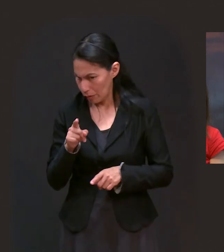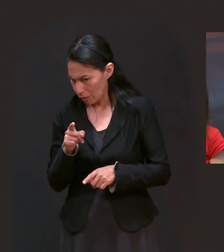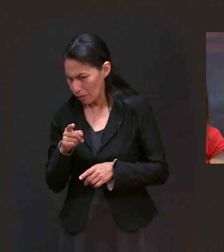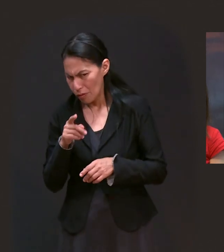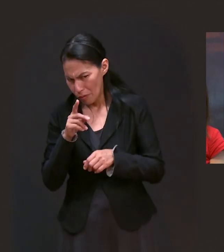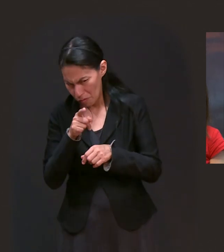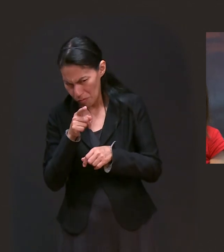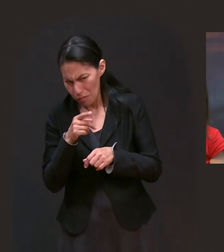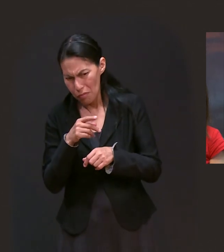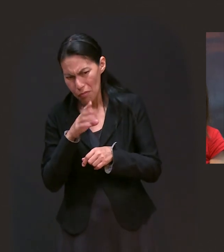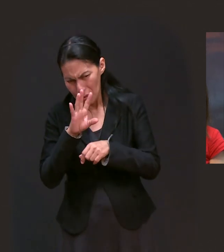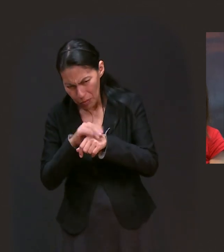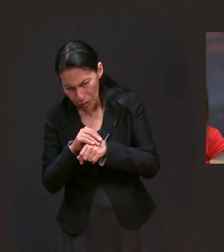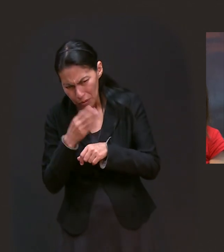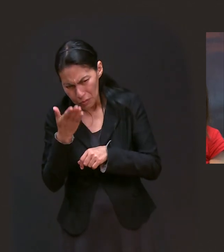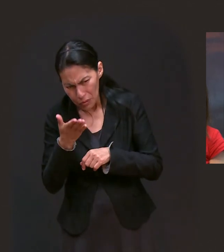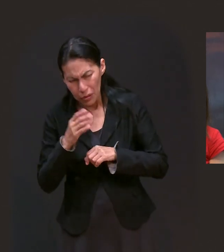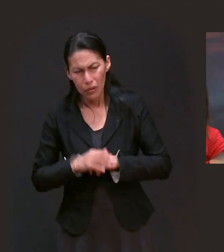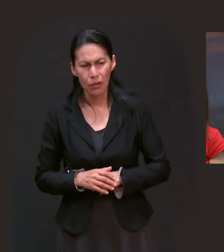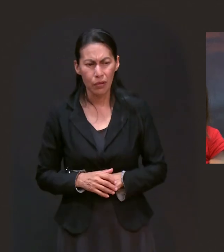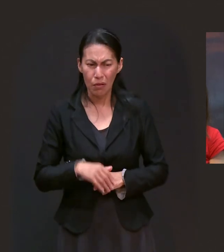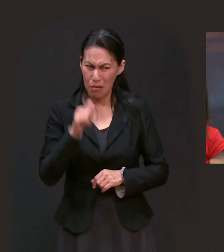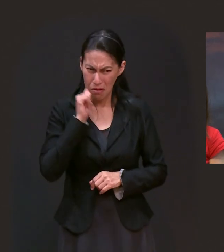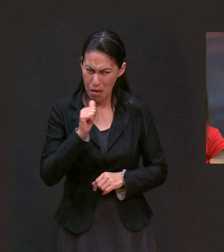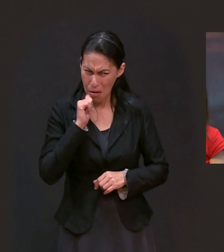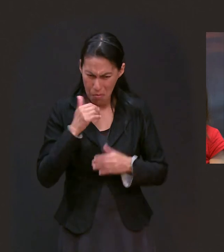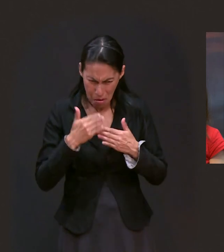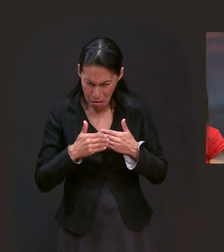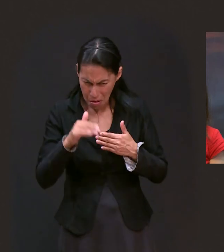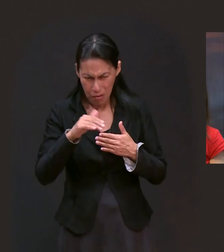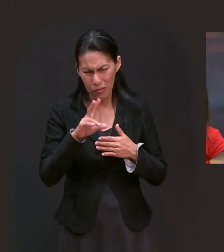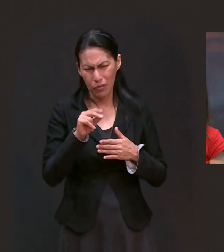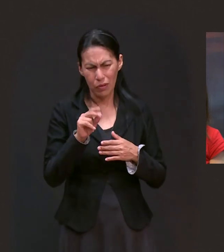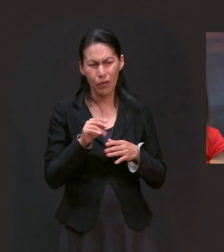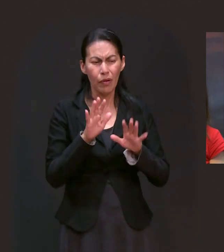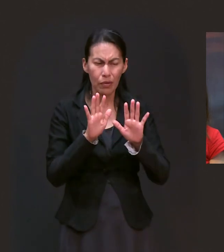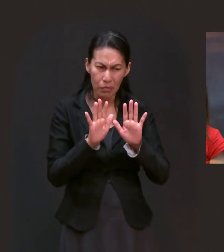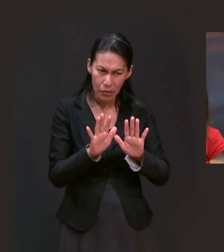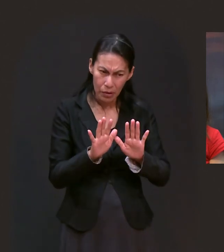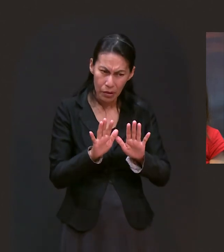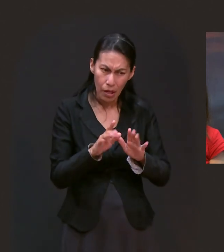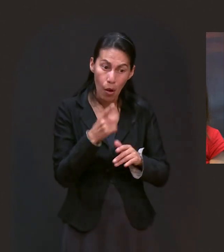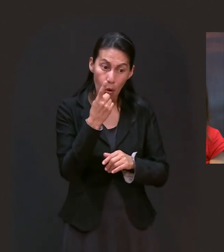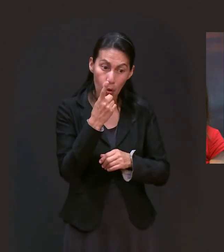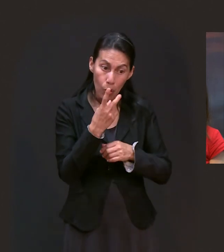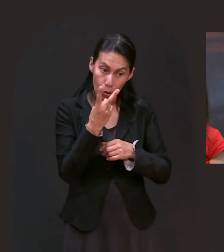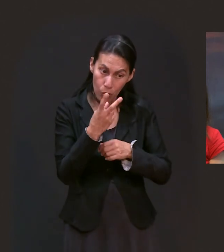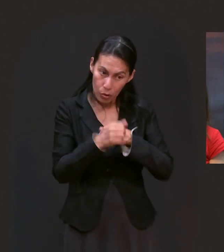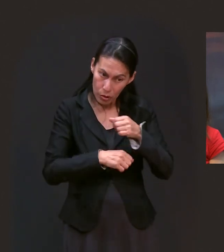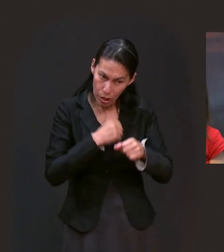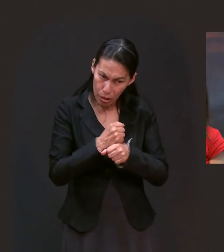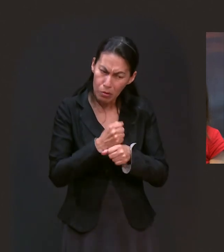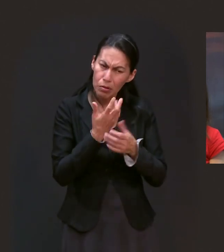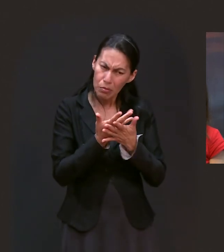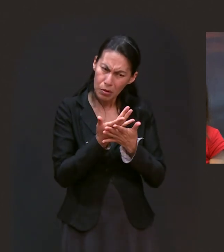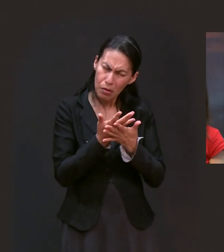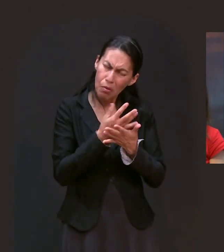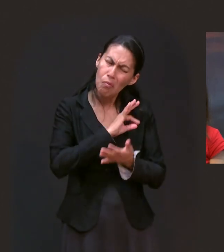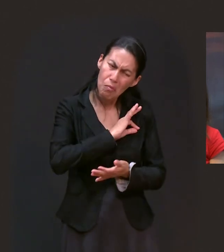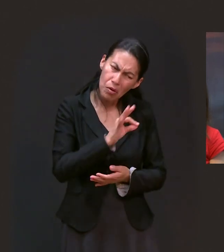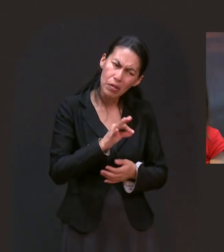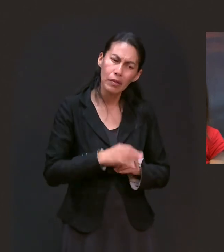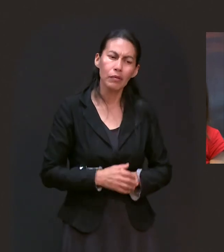este no habla con él pide un permiso no nos hace para siempre total terminas dura un año y medio y